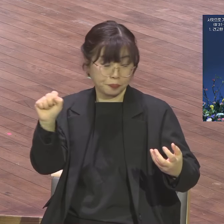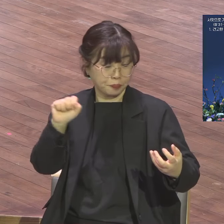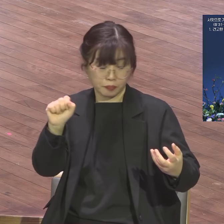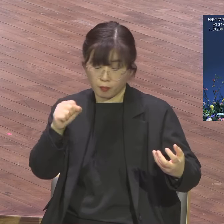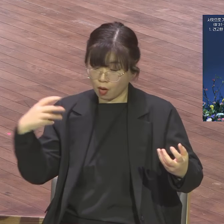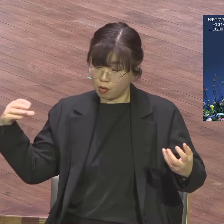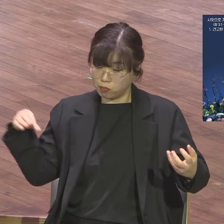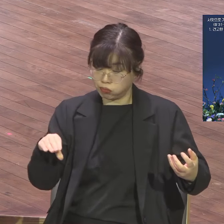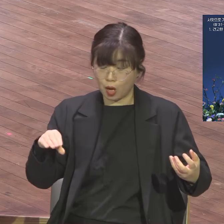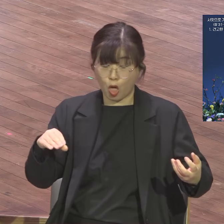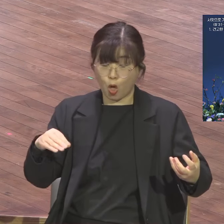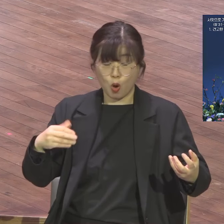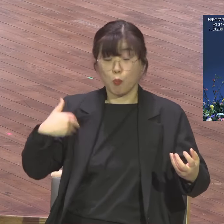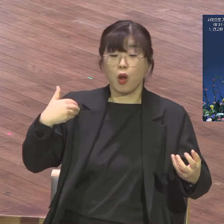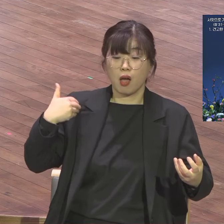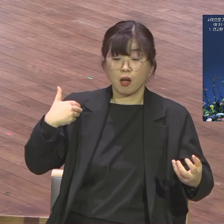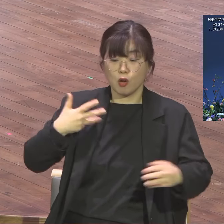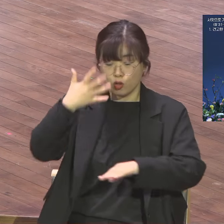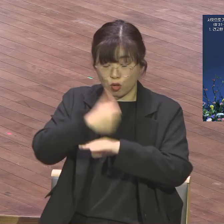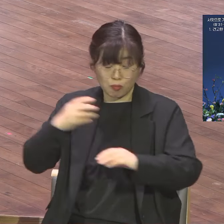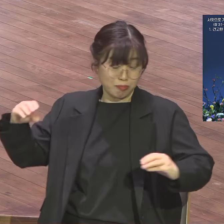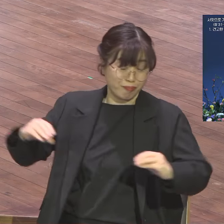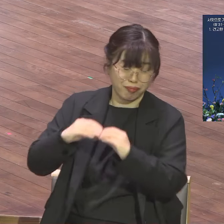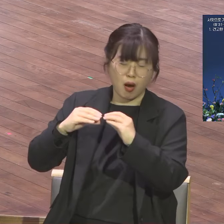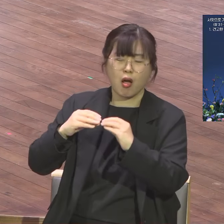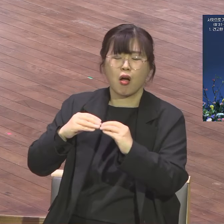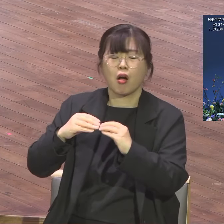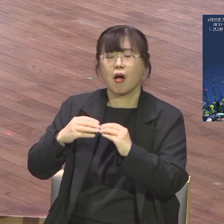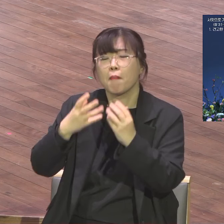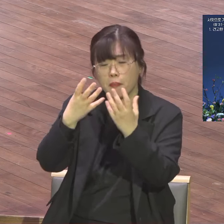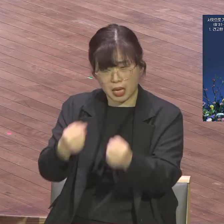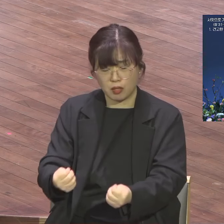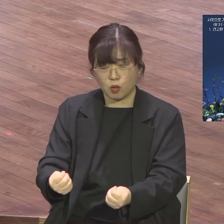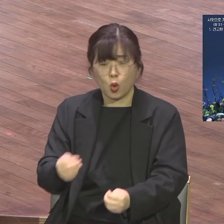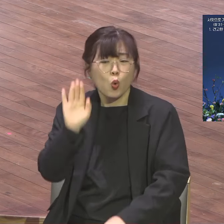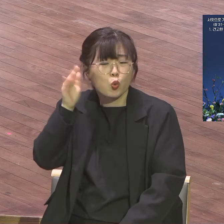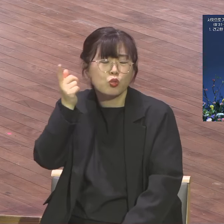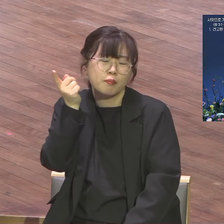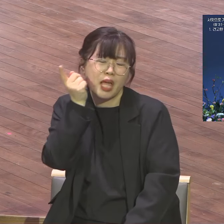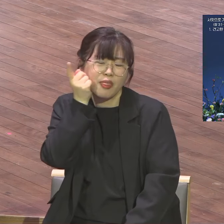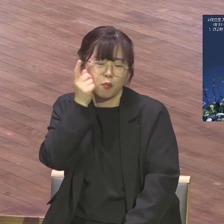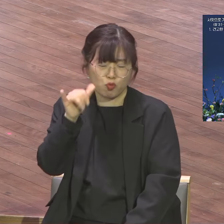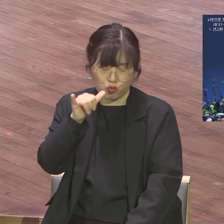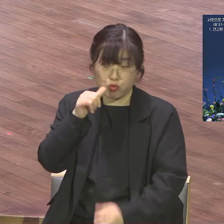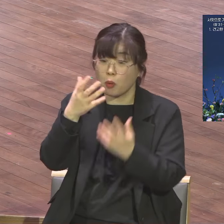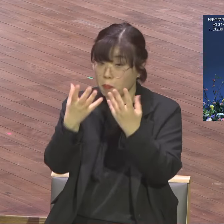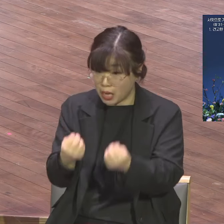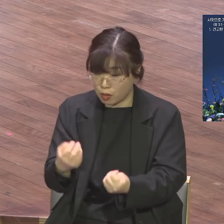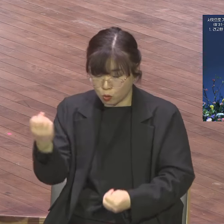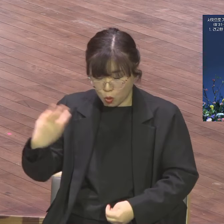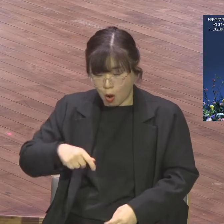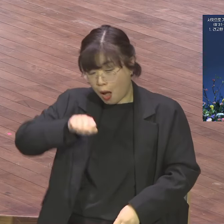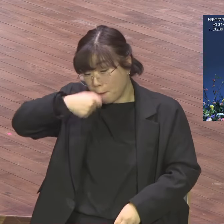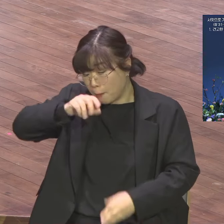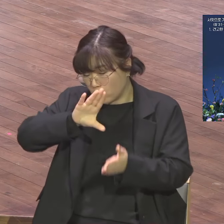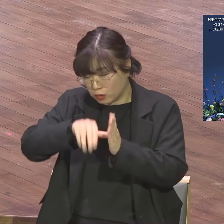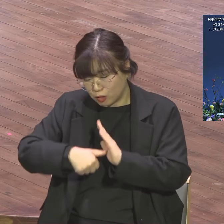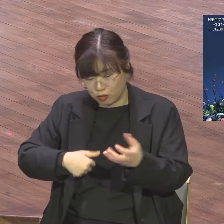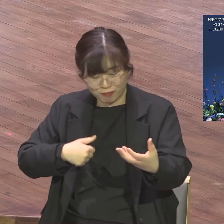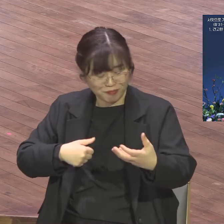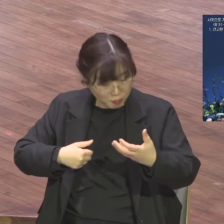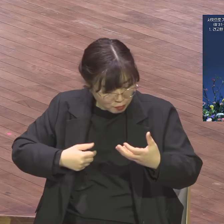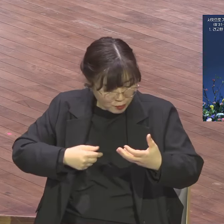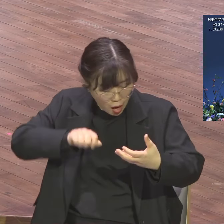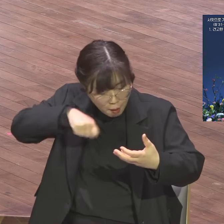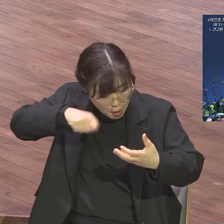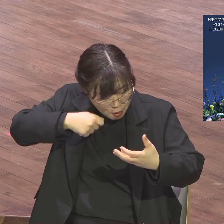신기할 정도로 식당 가든지 저기 이제 뭐 차들 보면 전부. 그래서 사람들이 많이